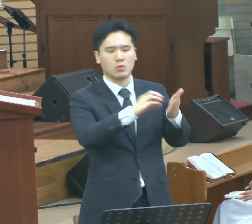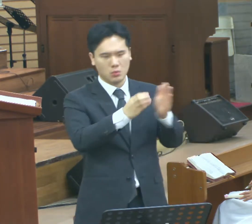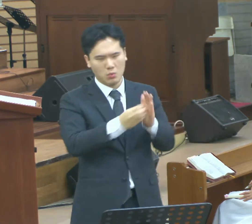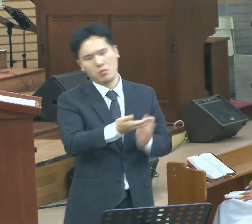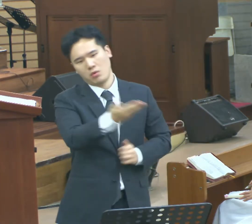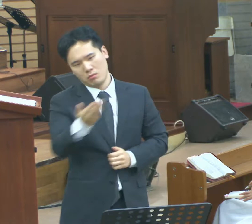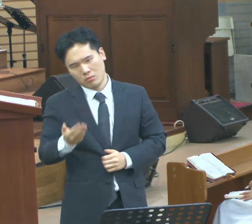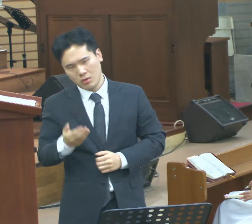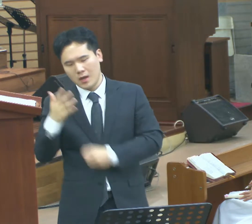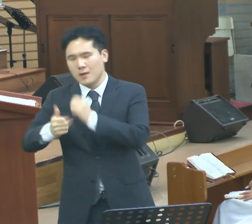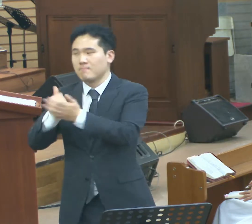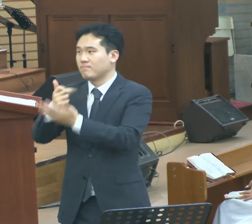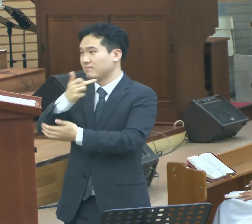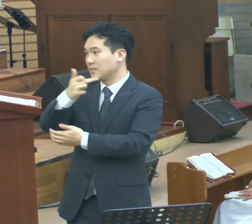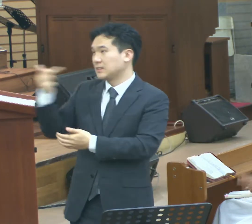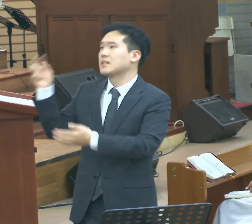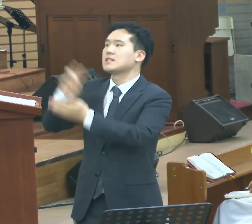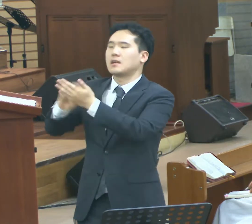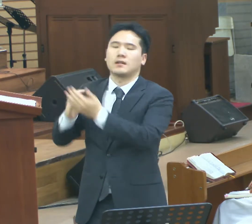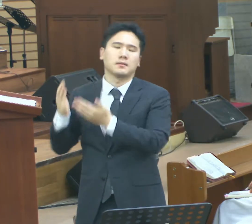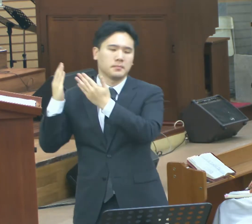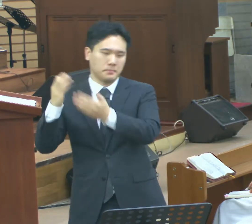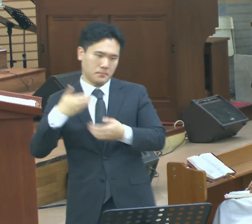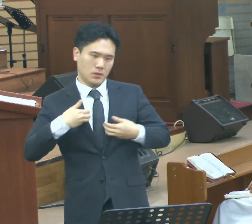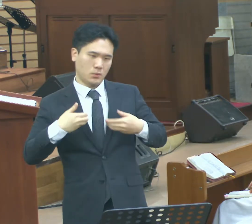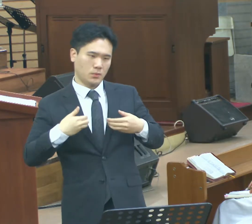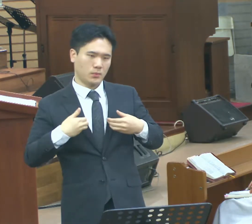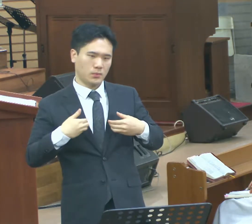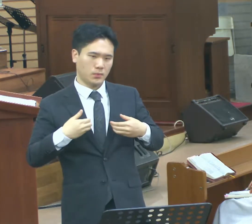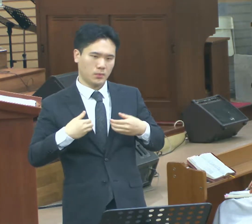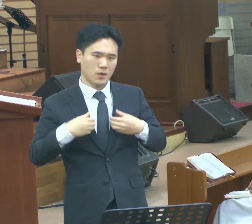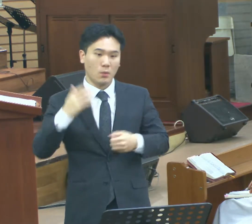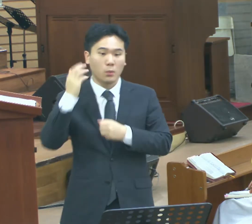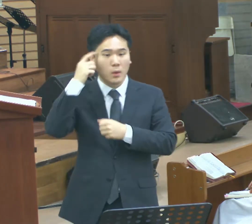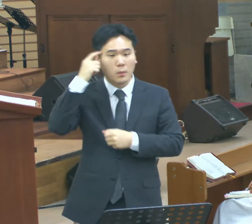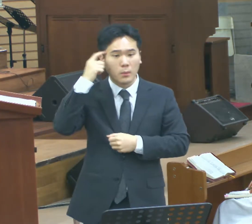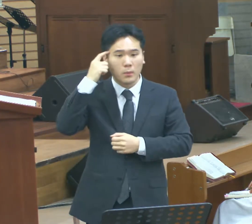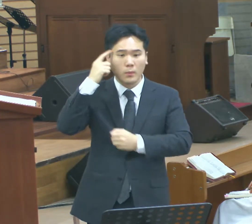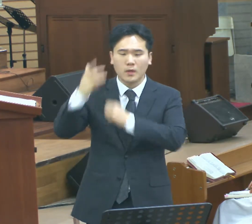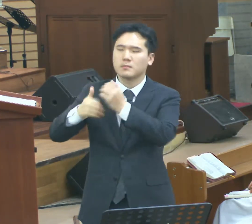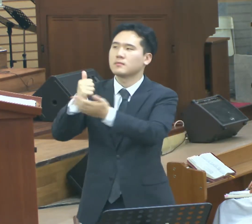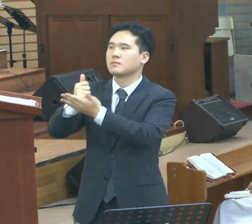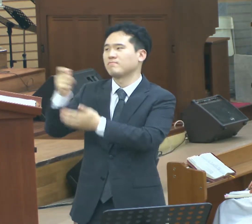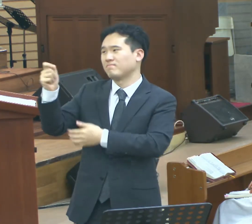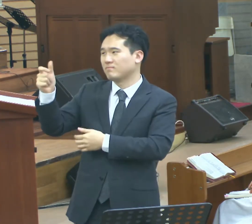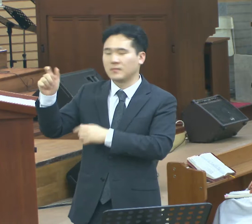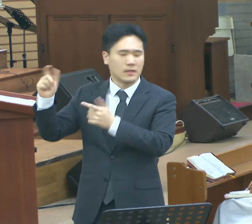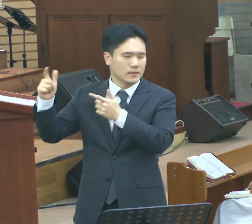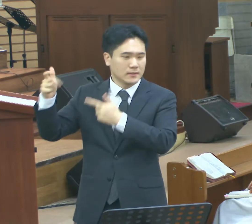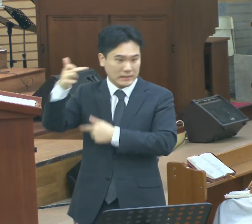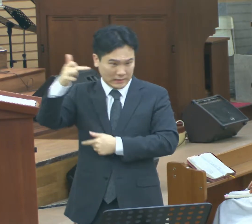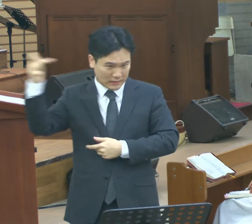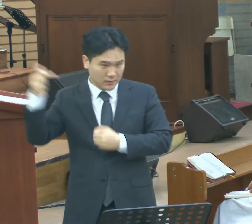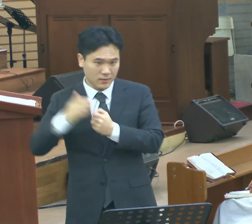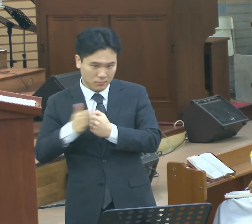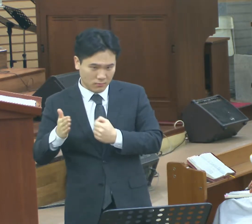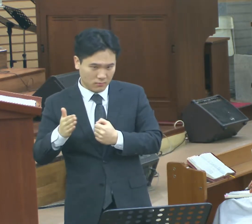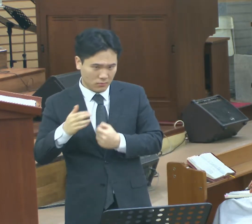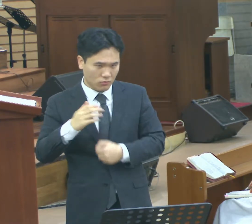하나님은 미지근한 분이 아니에요. 하나님은 작은 분이 아니에요. 여러분이 그냥 다리를 꼬고 이렇게